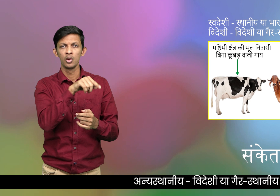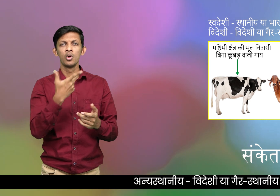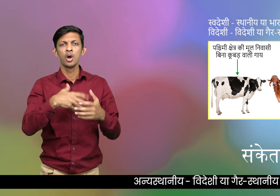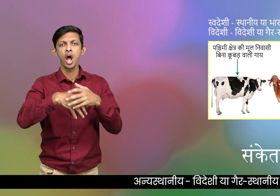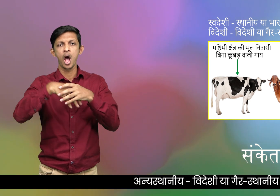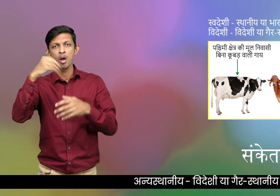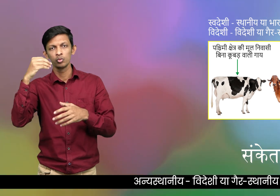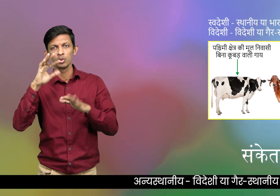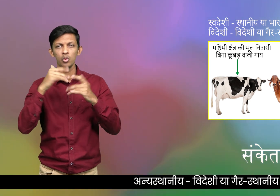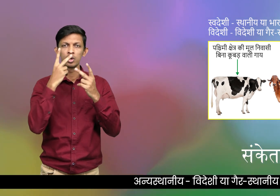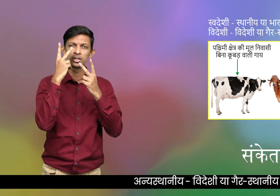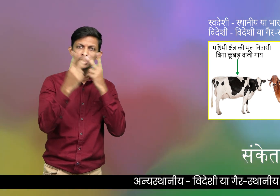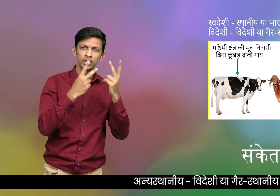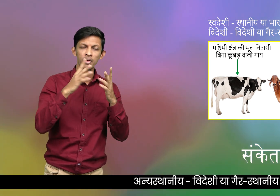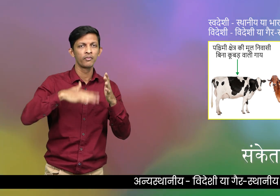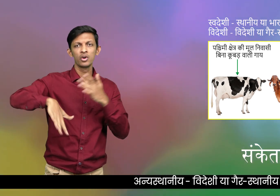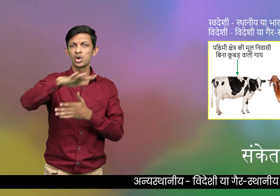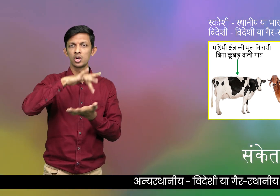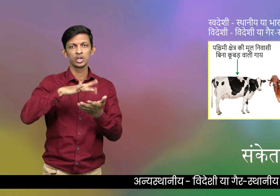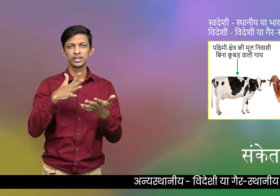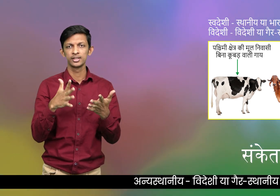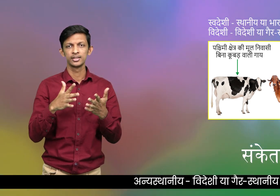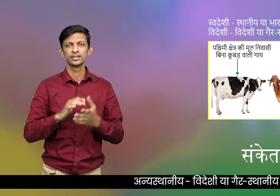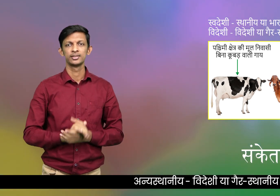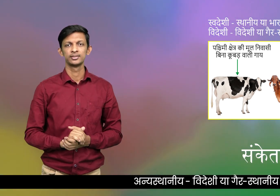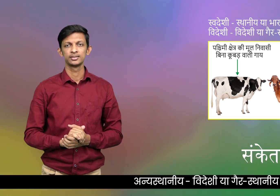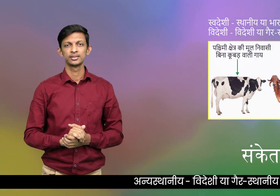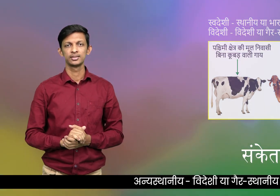अन्य स्थानीय, विदेशी या गैर स्थानीय,